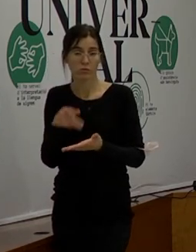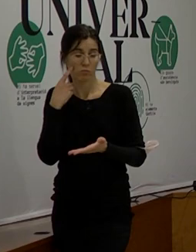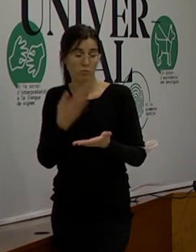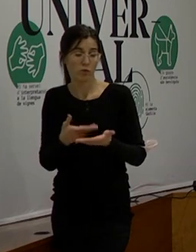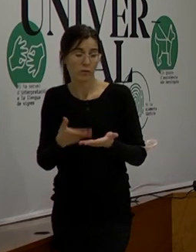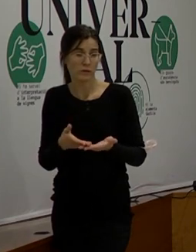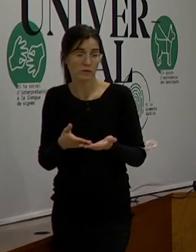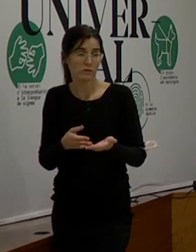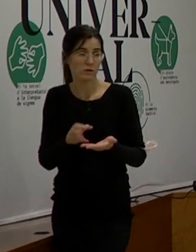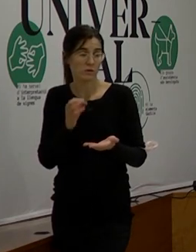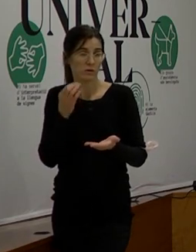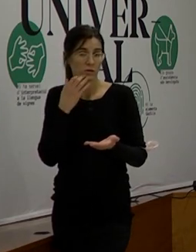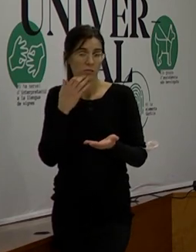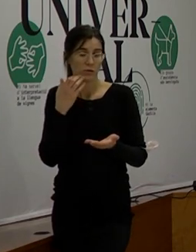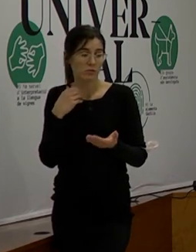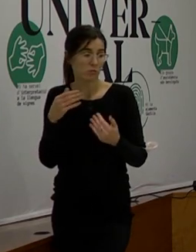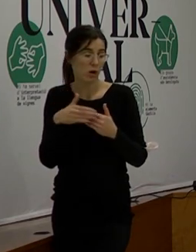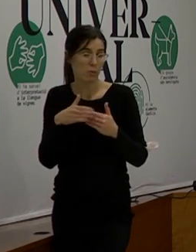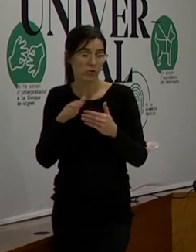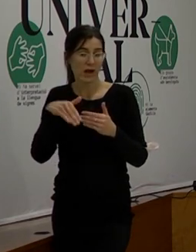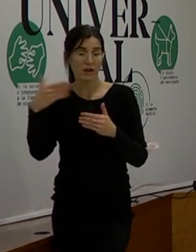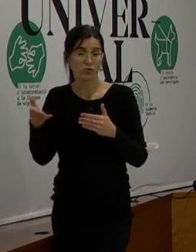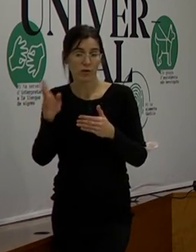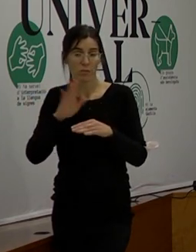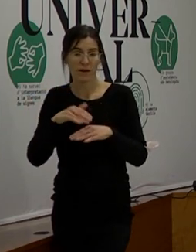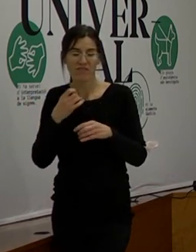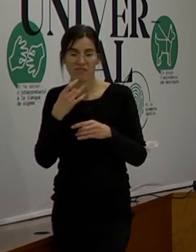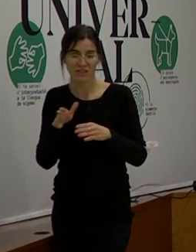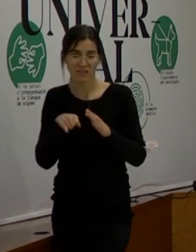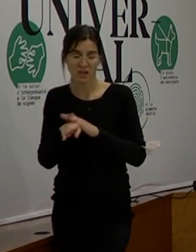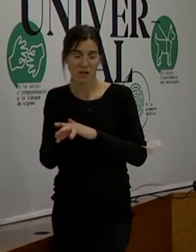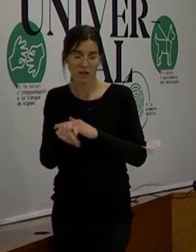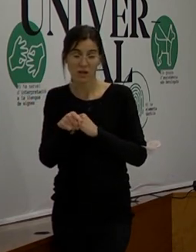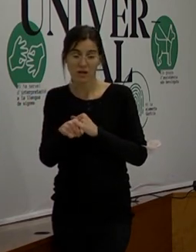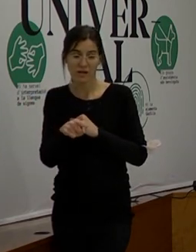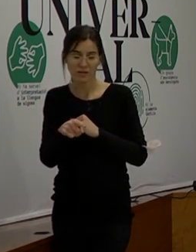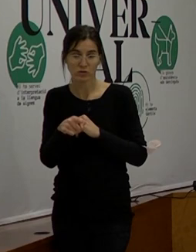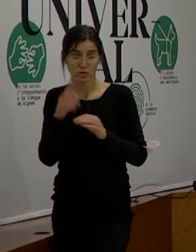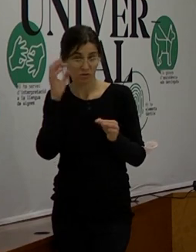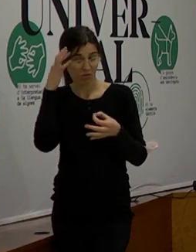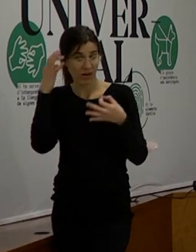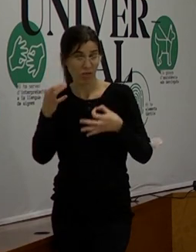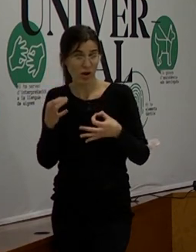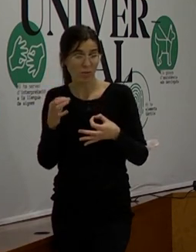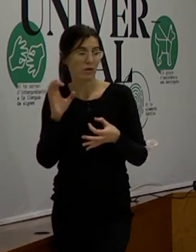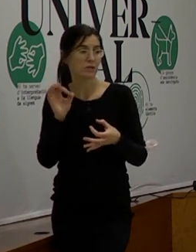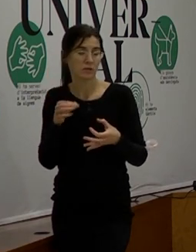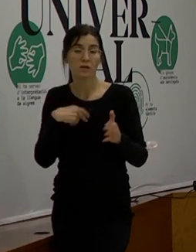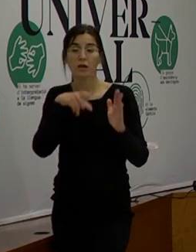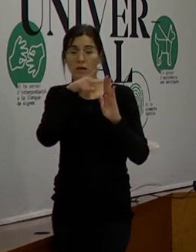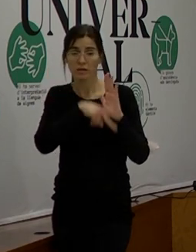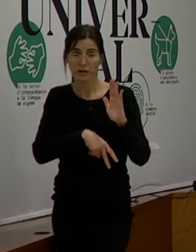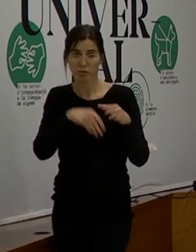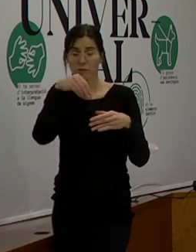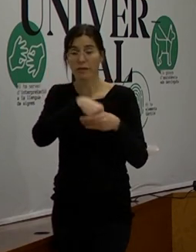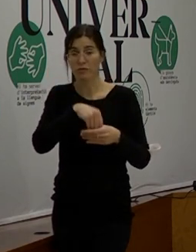pruebas, no? Però el bater al costat de la porta i facilites. Aleshores, això és un ajuste razonable? Sí. Està la norma de ajuste